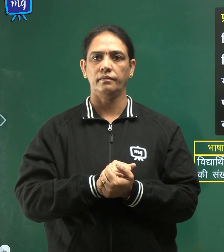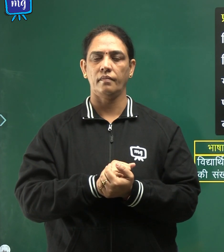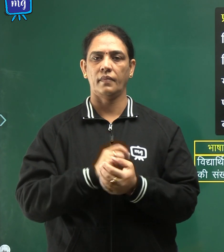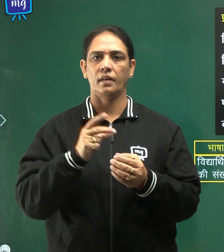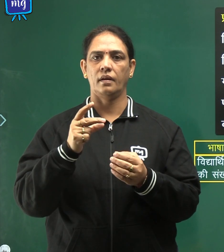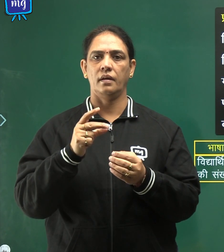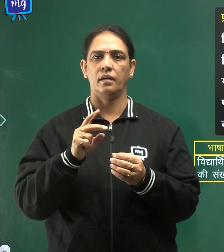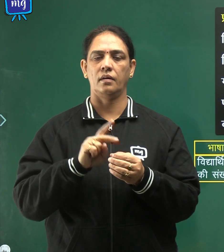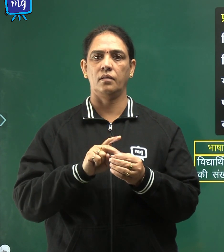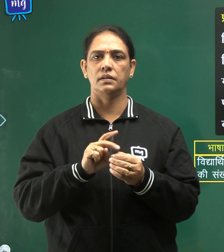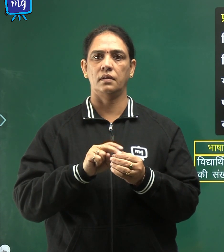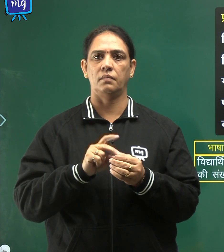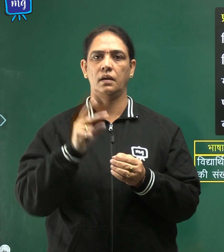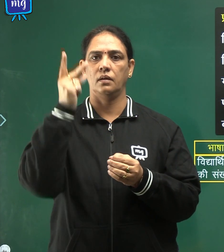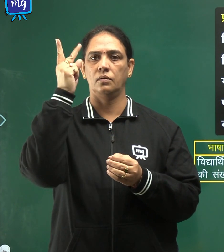प्रश्न 2,